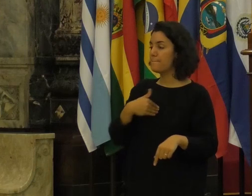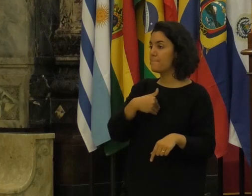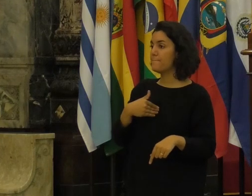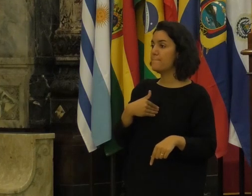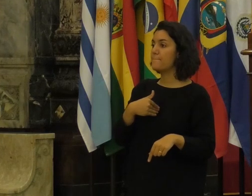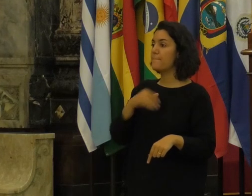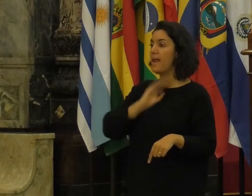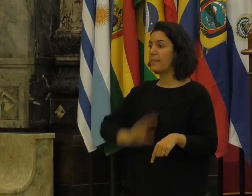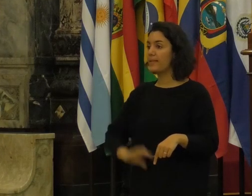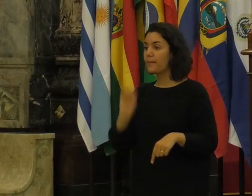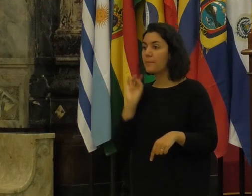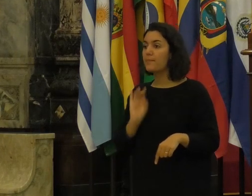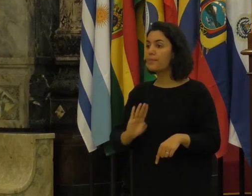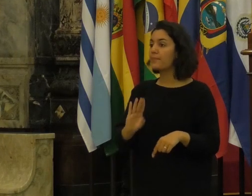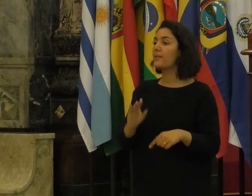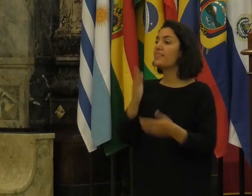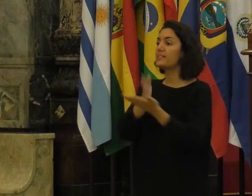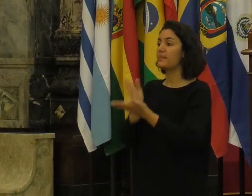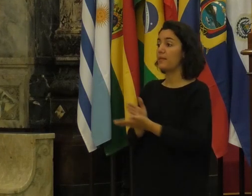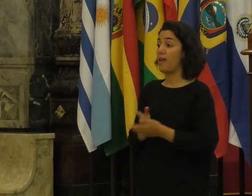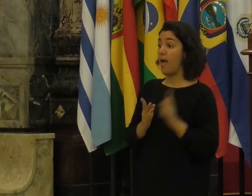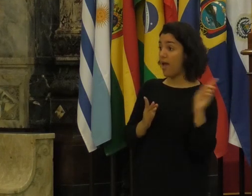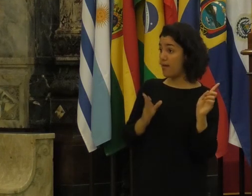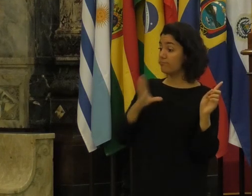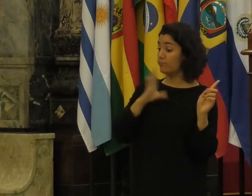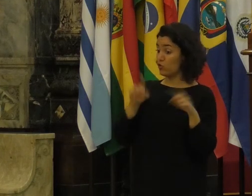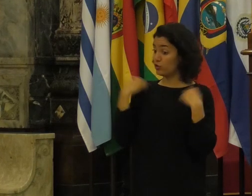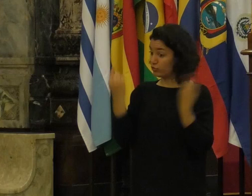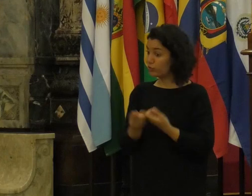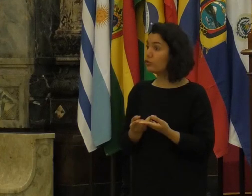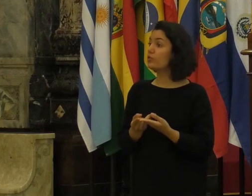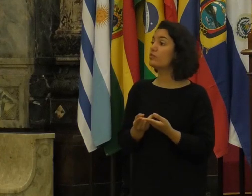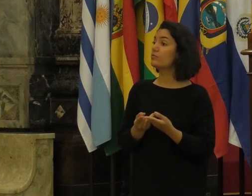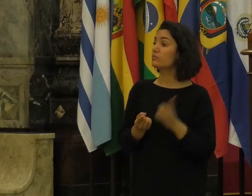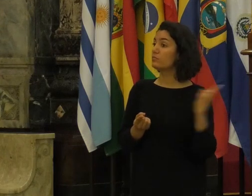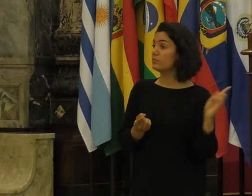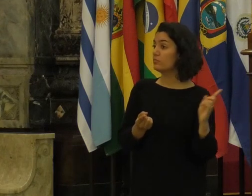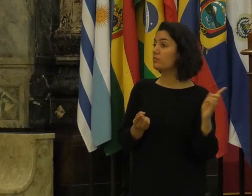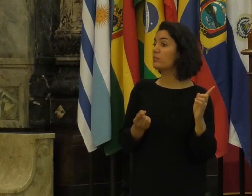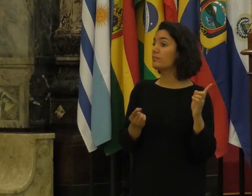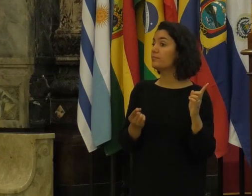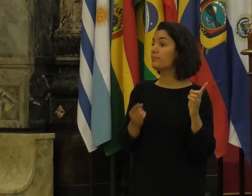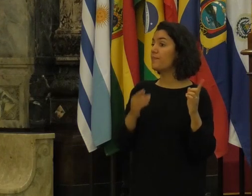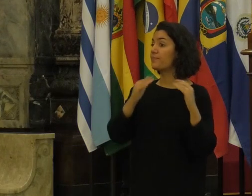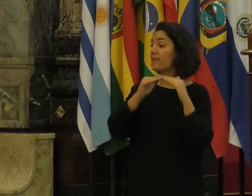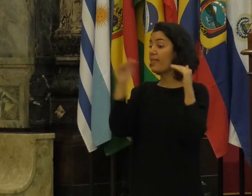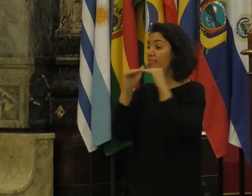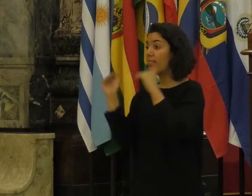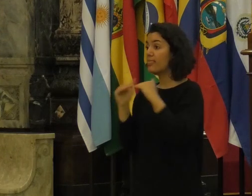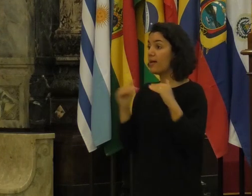nosotros, esto representamos nosotros dentro de los marcos y estándares tan consagrados de la